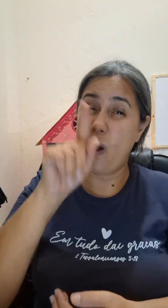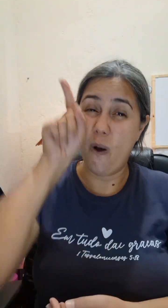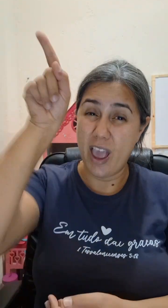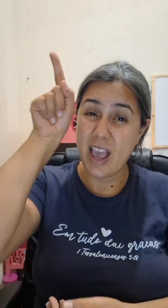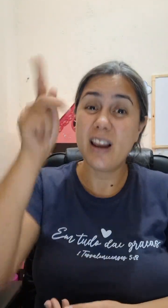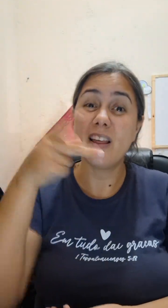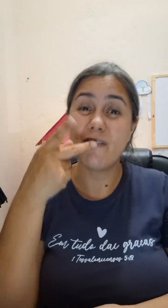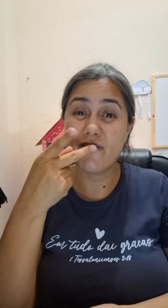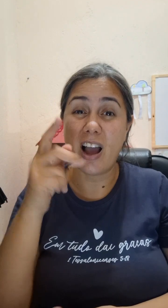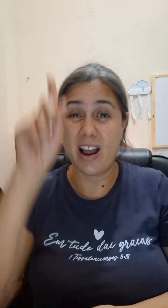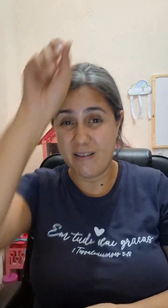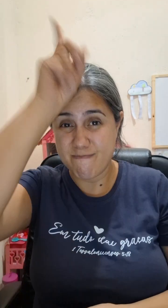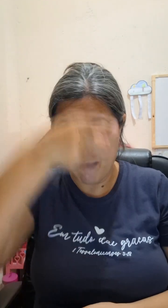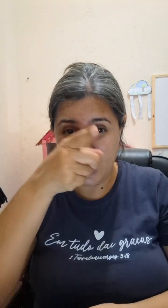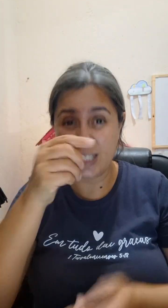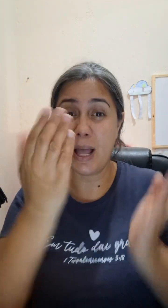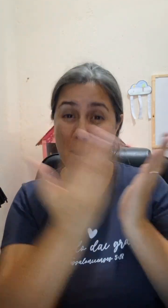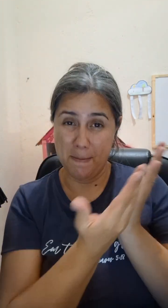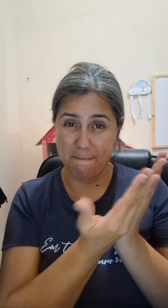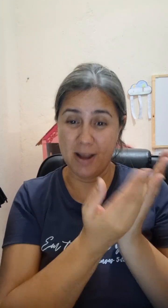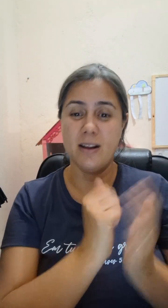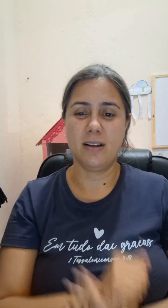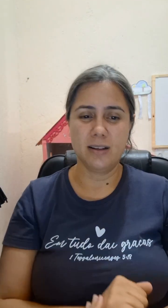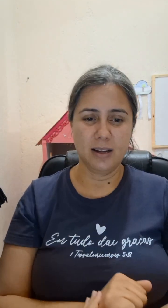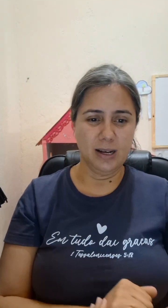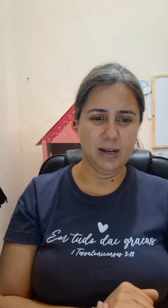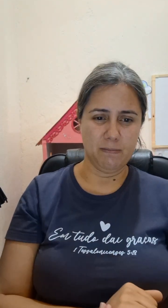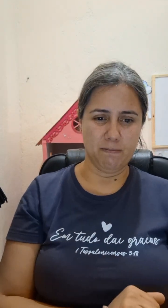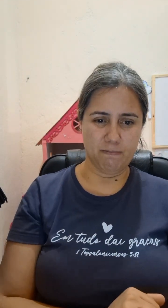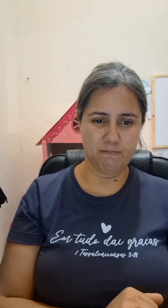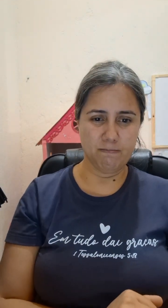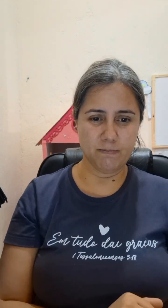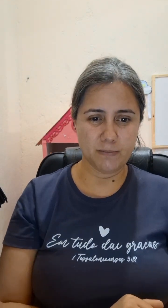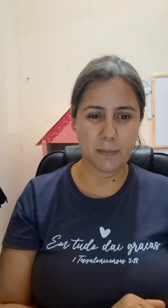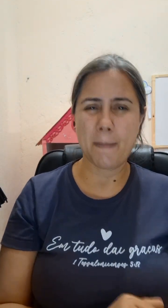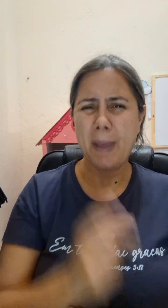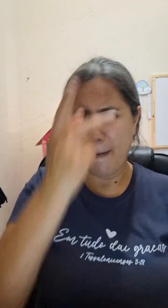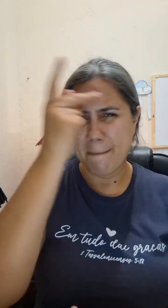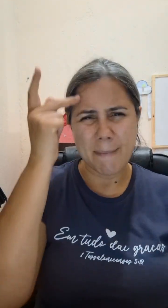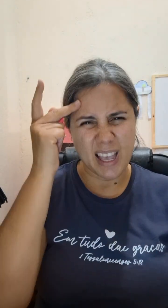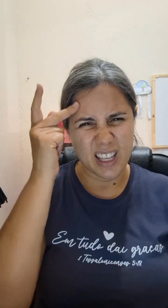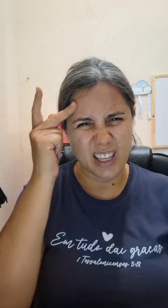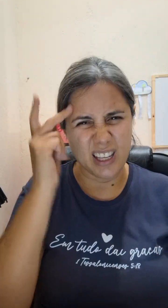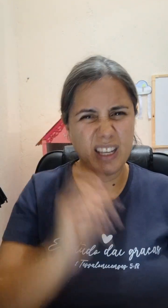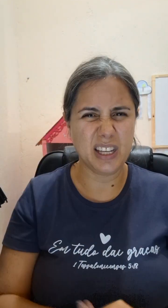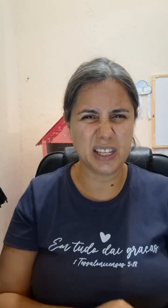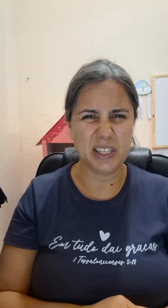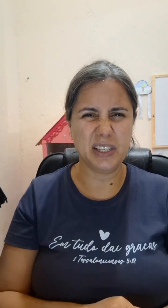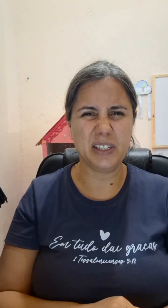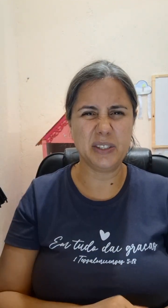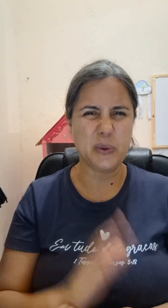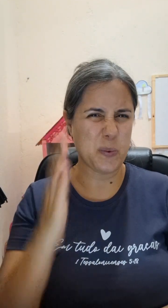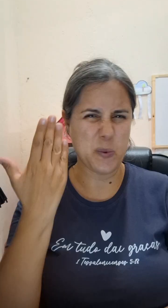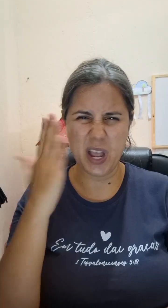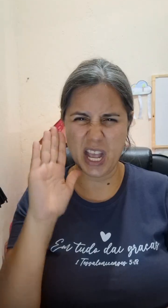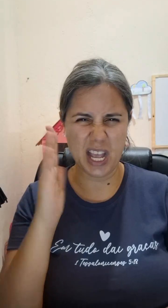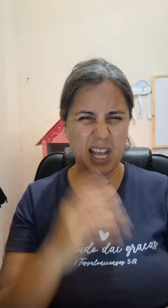autêntico, vive para adorar ao Senhor, adorar a Deus, igual ele falou na sua palavra, na Bíblia.